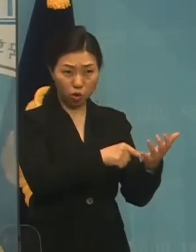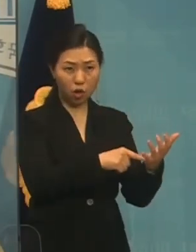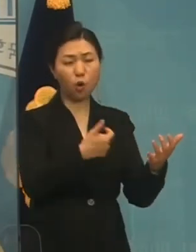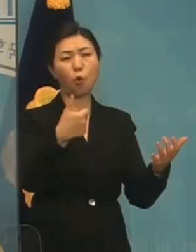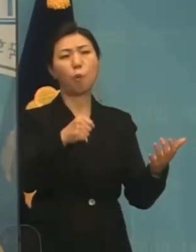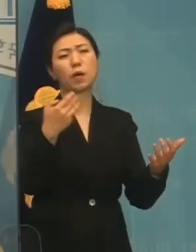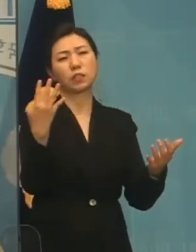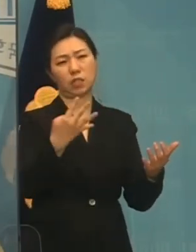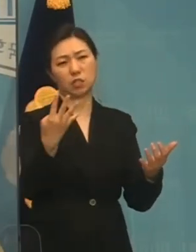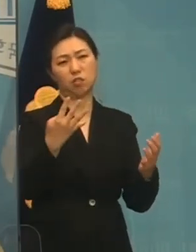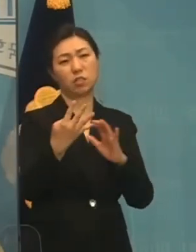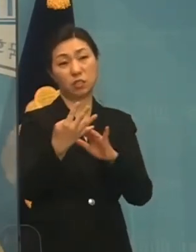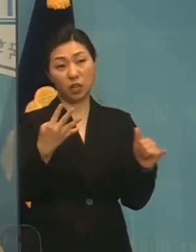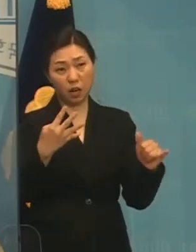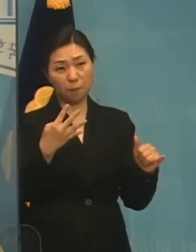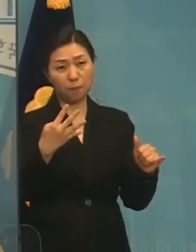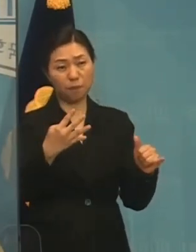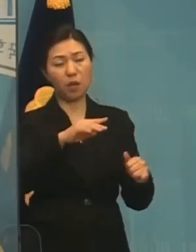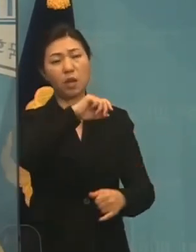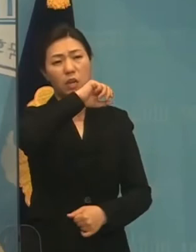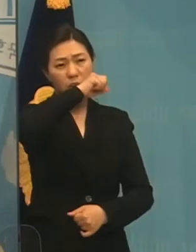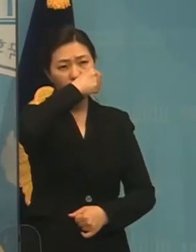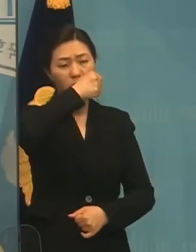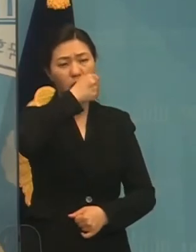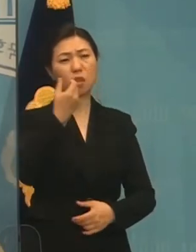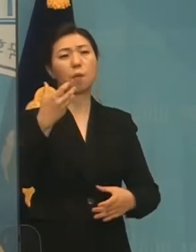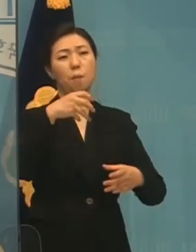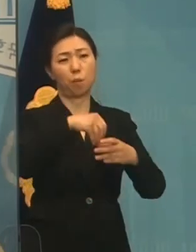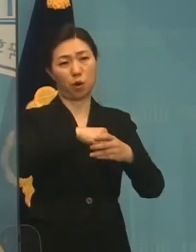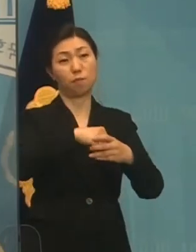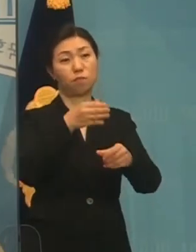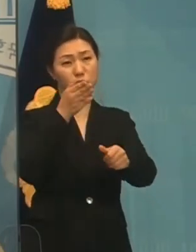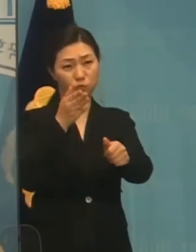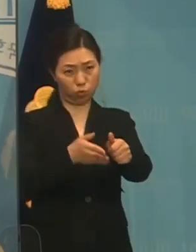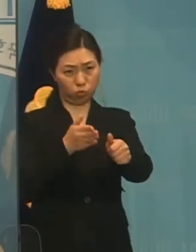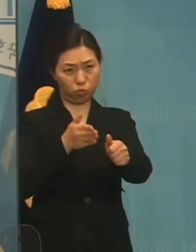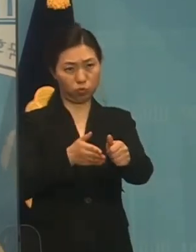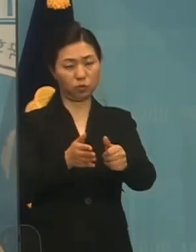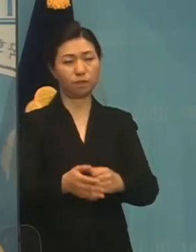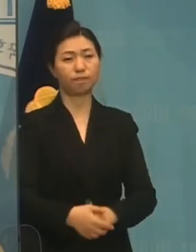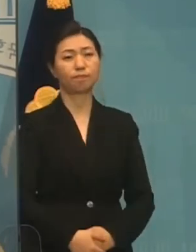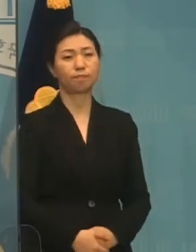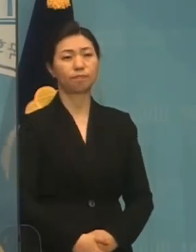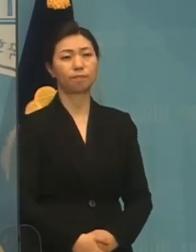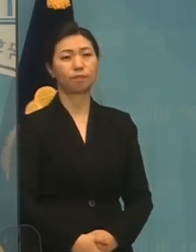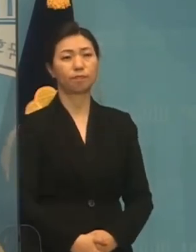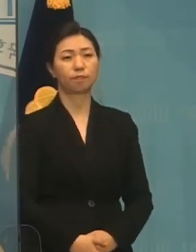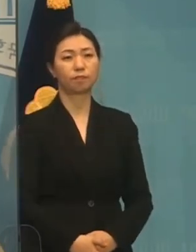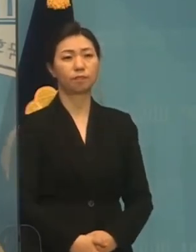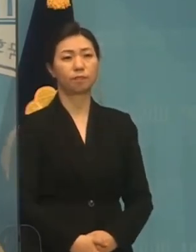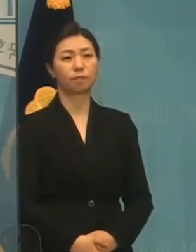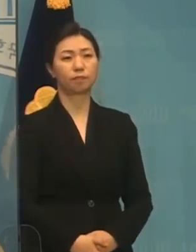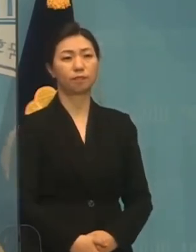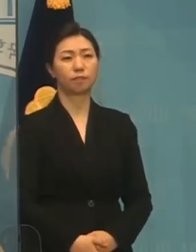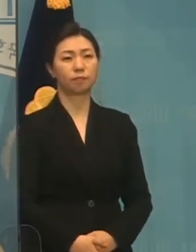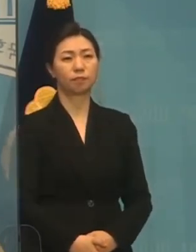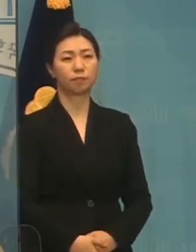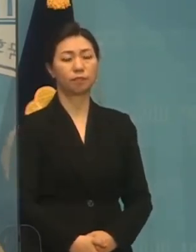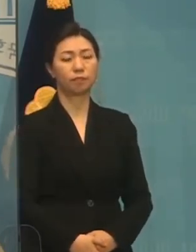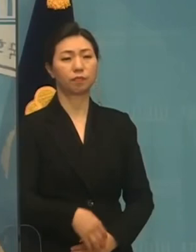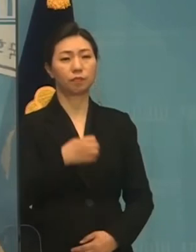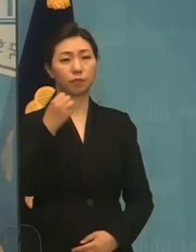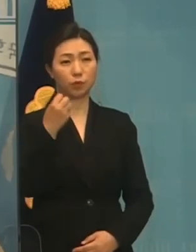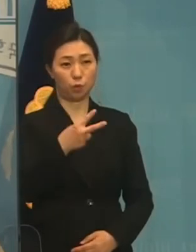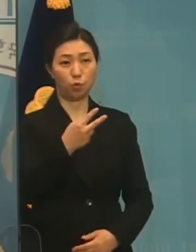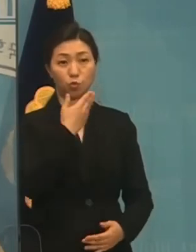4천 명분의 예산을 편성해 주기를 촉구하는 바입니다. 또 한